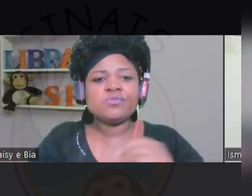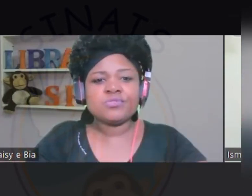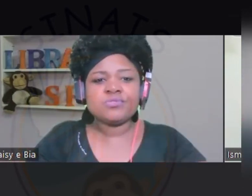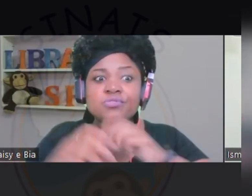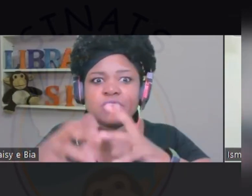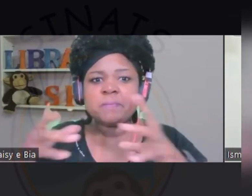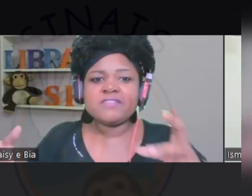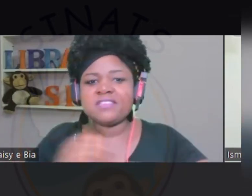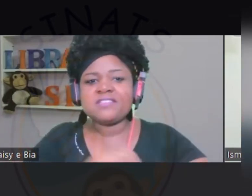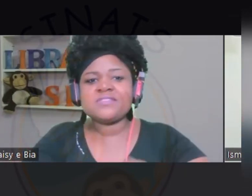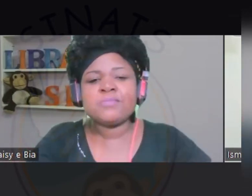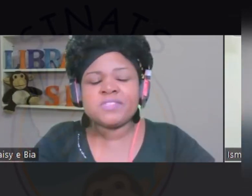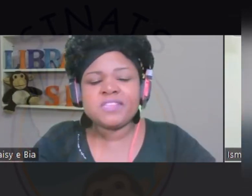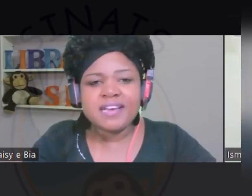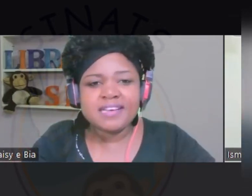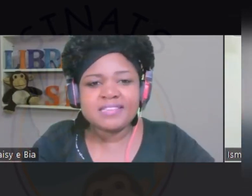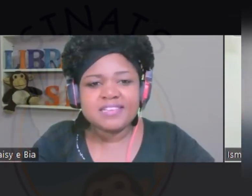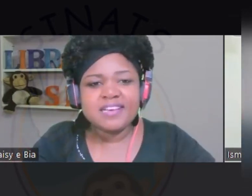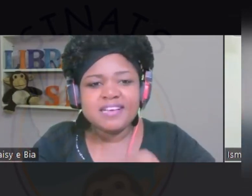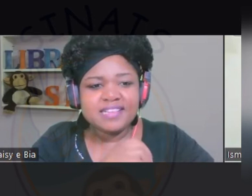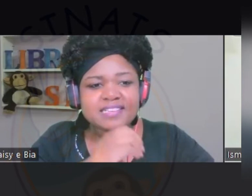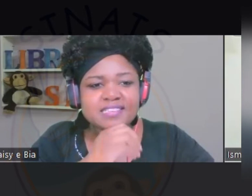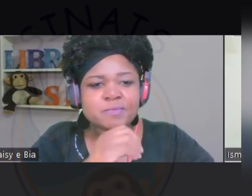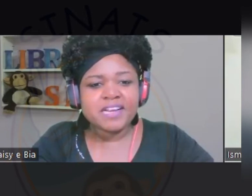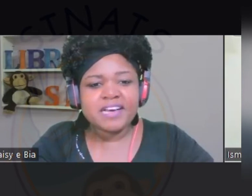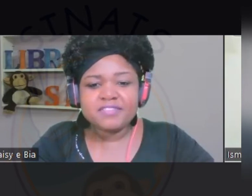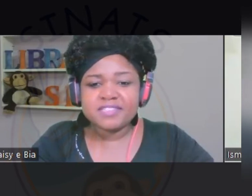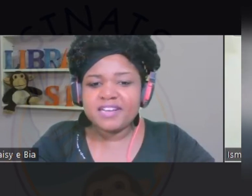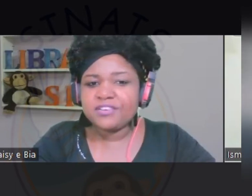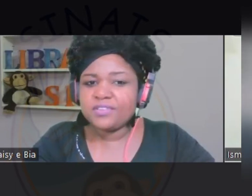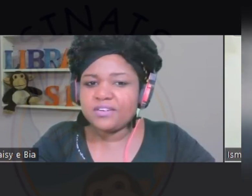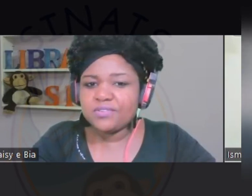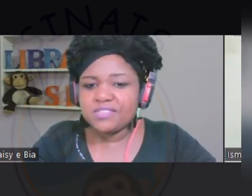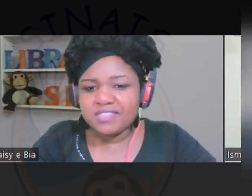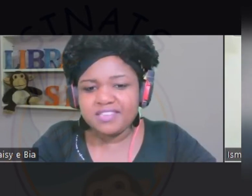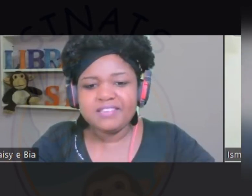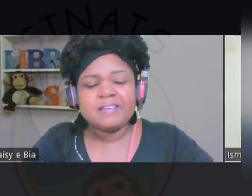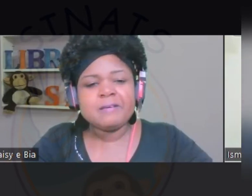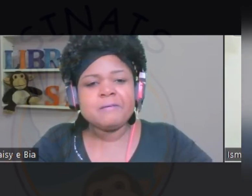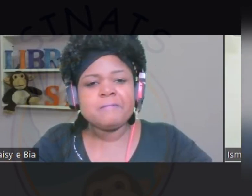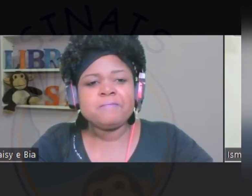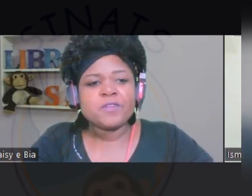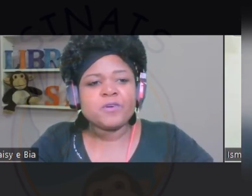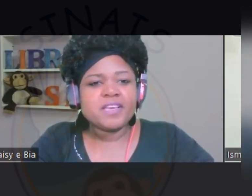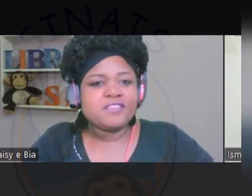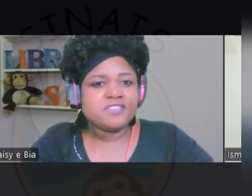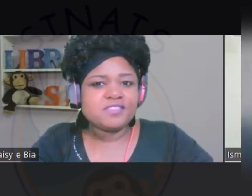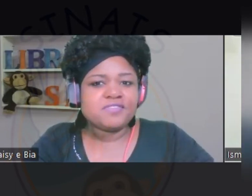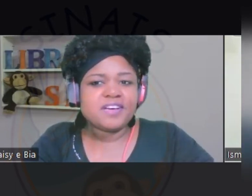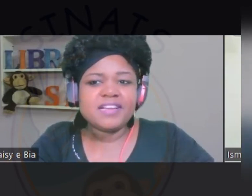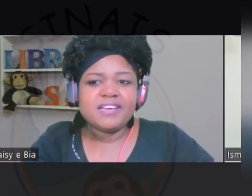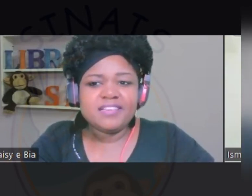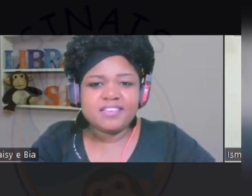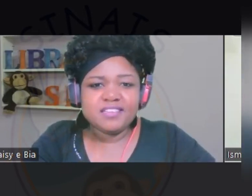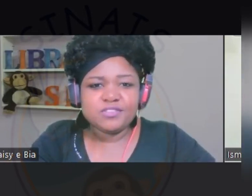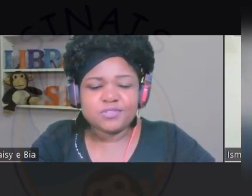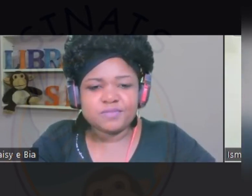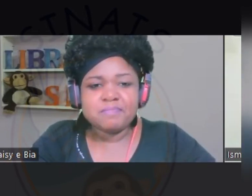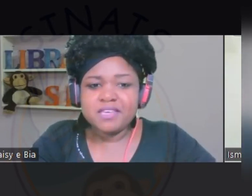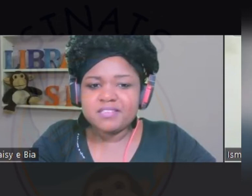surdo só porque você não sabe os sinais dessas palavras? Eu não gostei. Como é que você falaria isso, mesmo